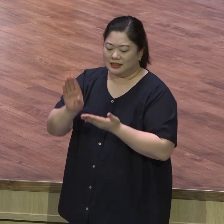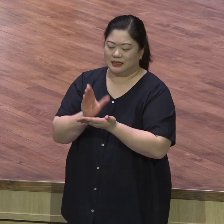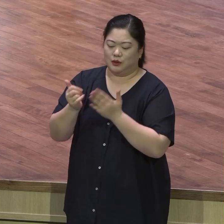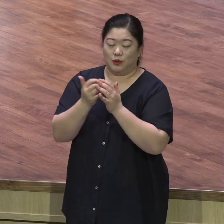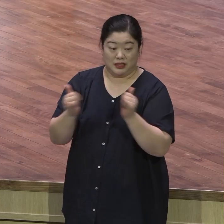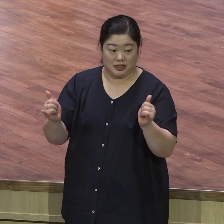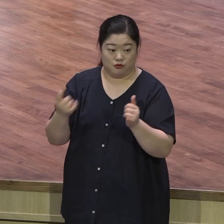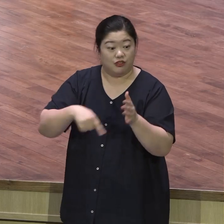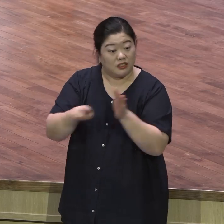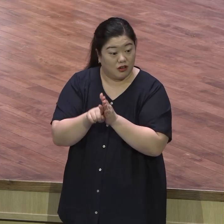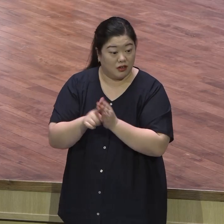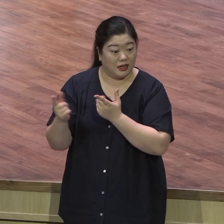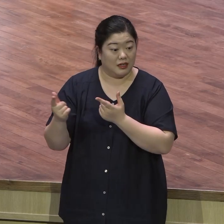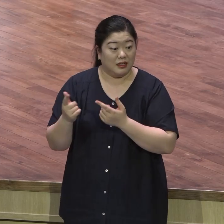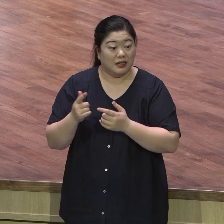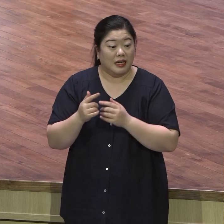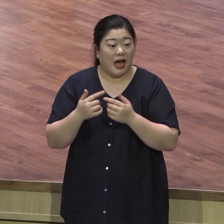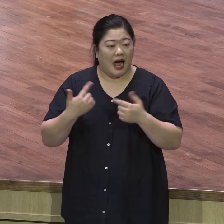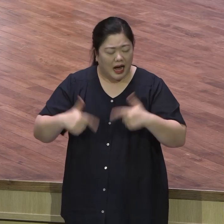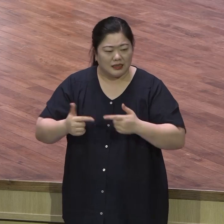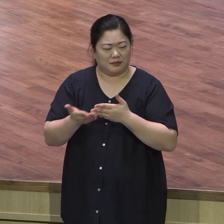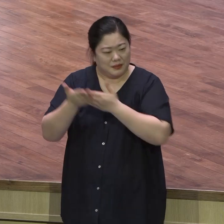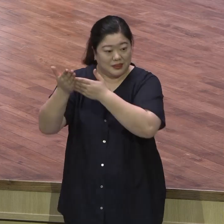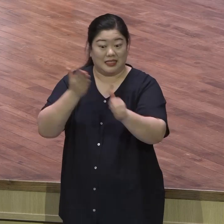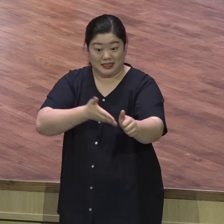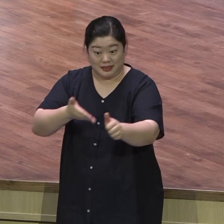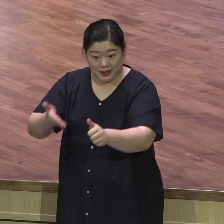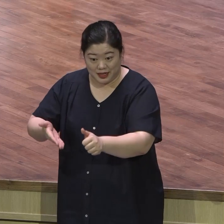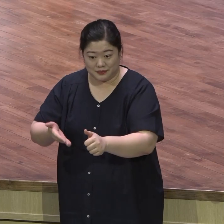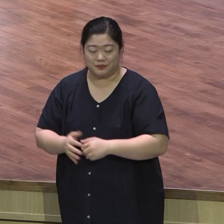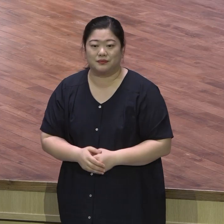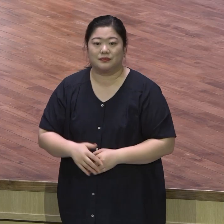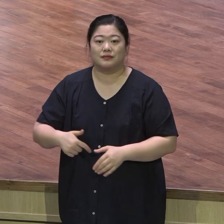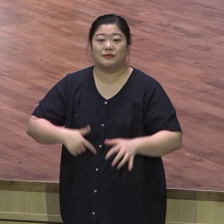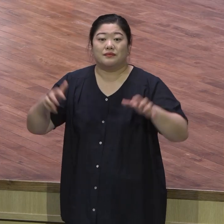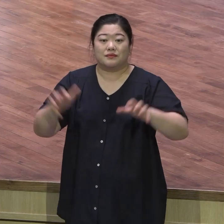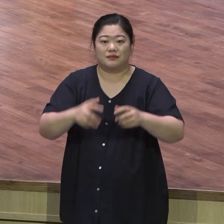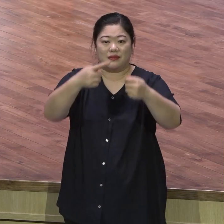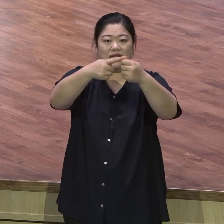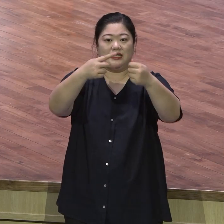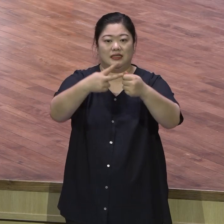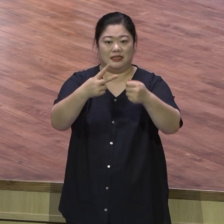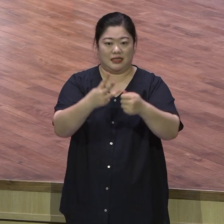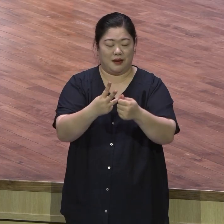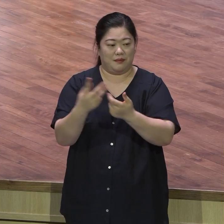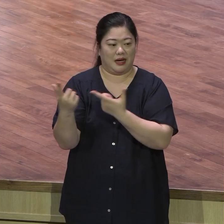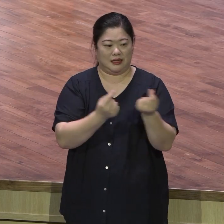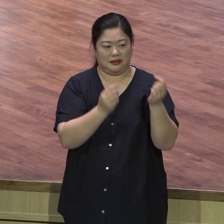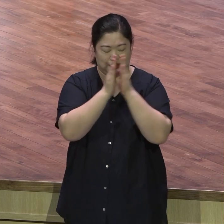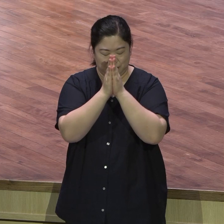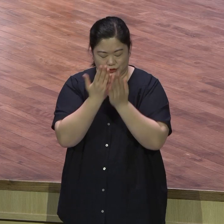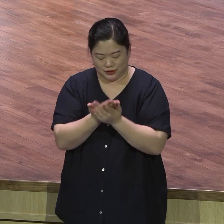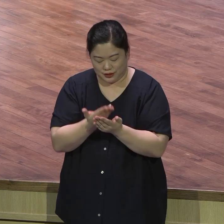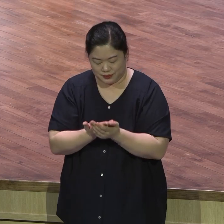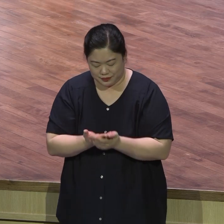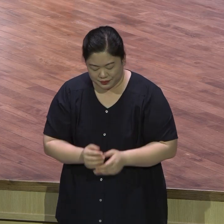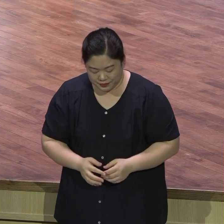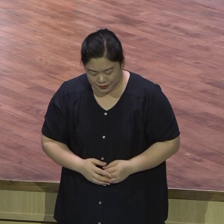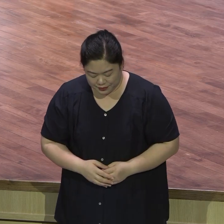주여 외치기도 하겠습니다 주여 주여 사례겠소 우리 아버지 하나님 오늘 감사합니다 우리 형제 모든 분들